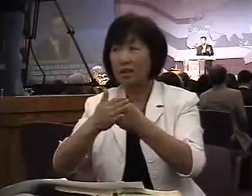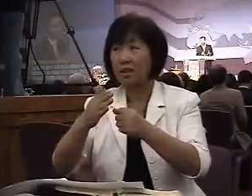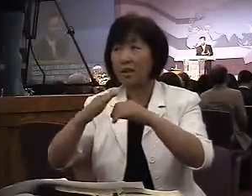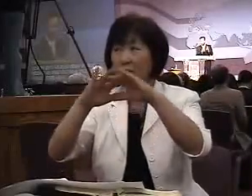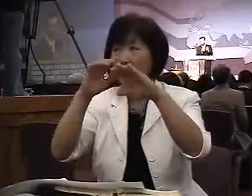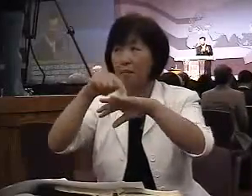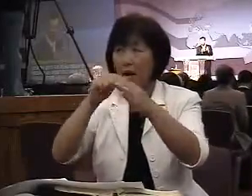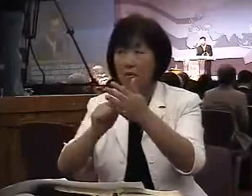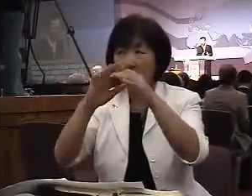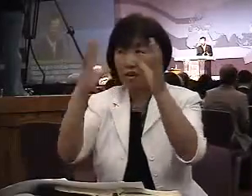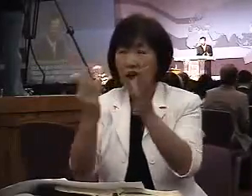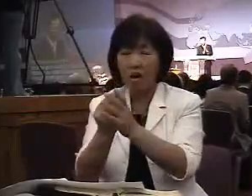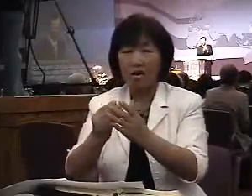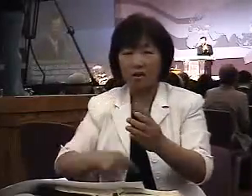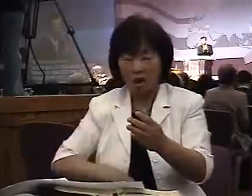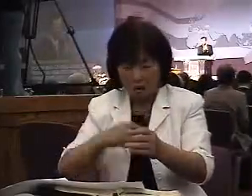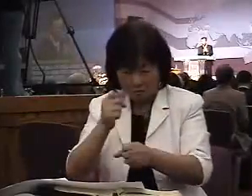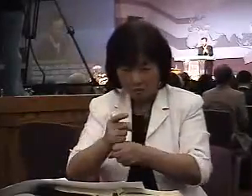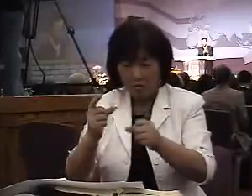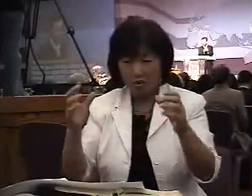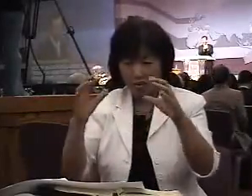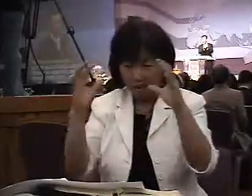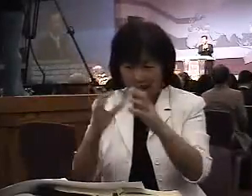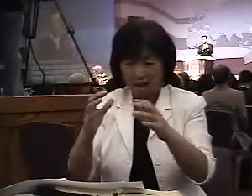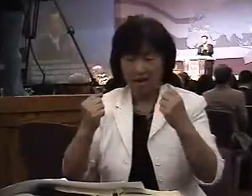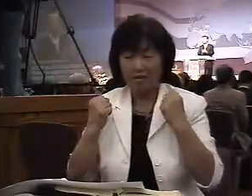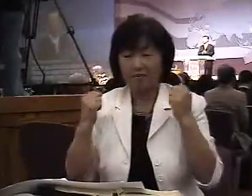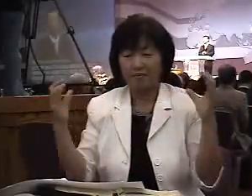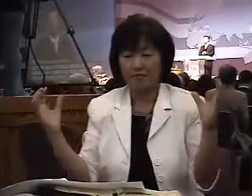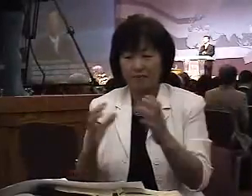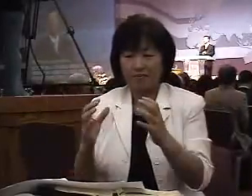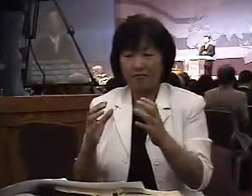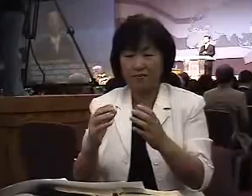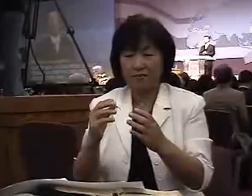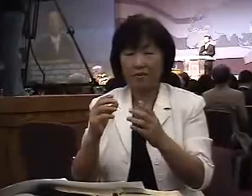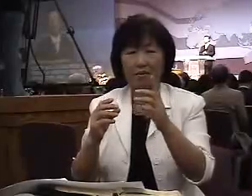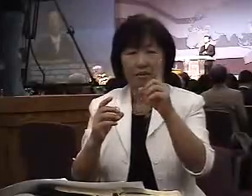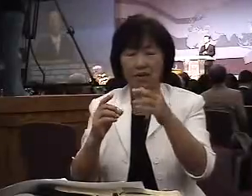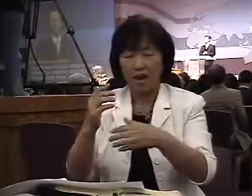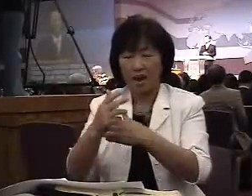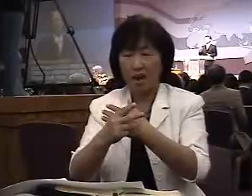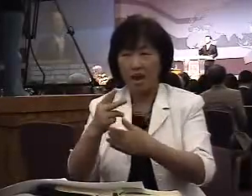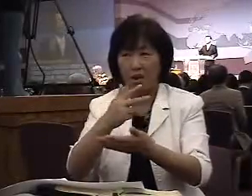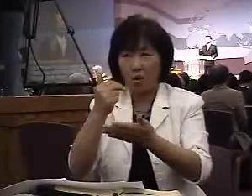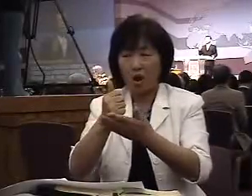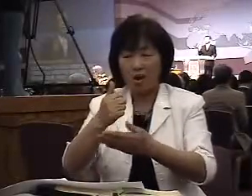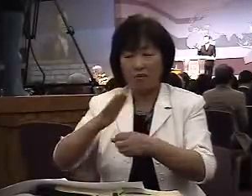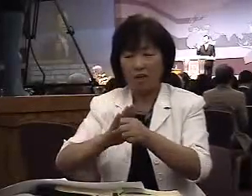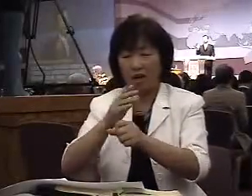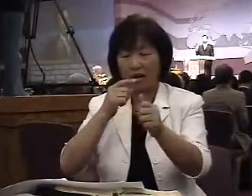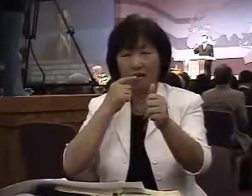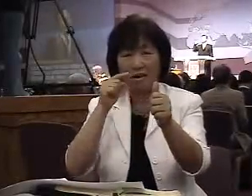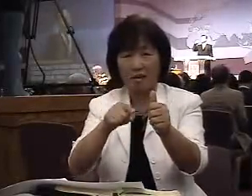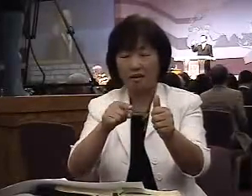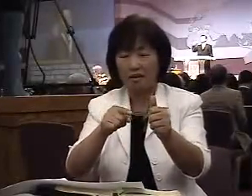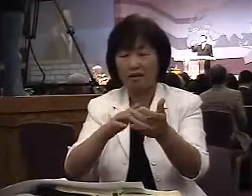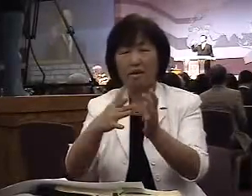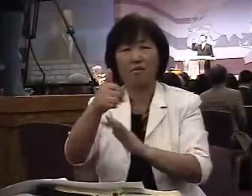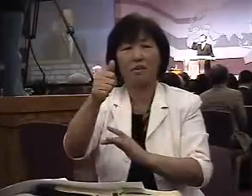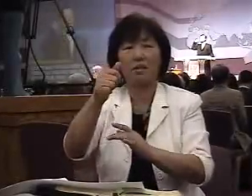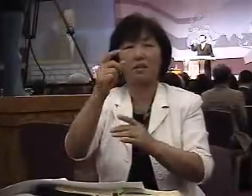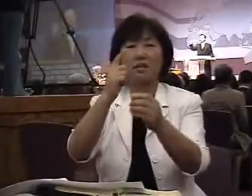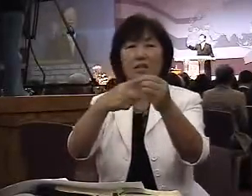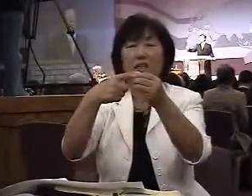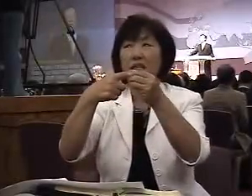너는 마음을 다하고 성품을 다하고 힘을 다하여 내 하나님 여호와를 사랑하라. 여러분 예수님께서도 이것이